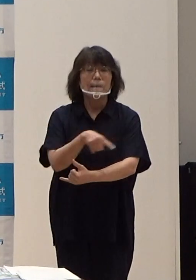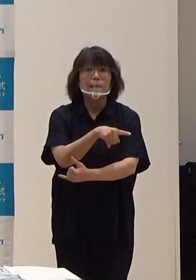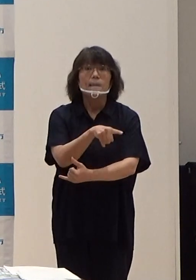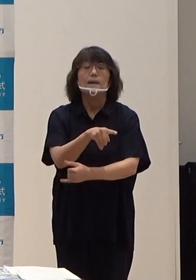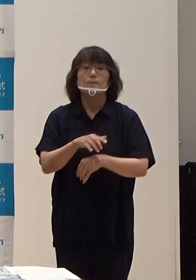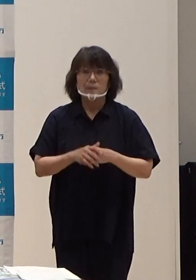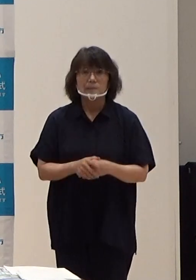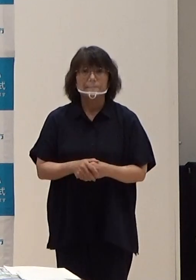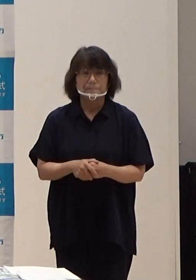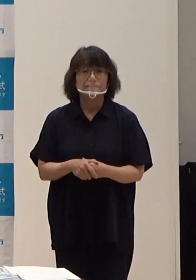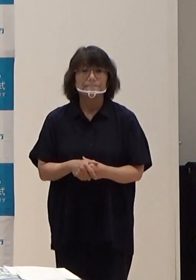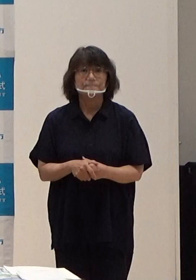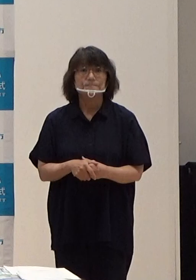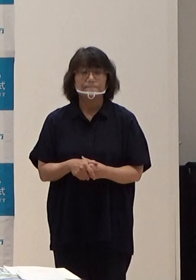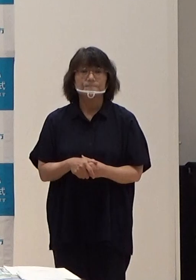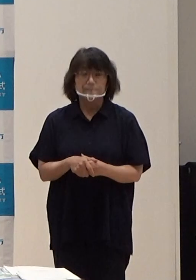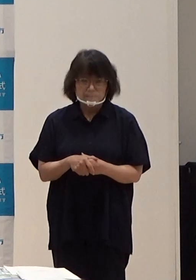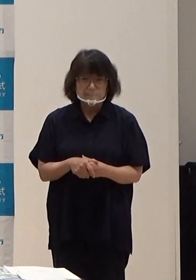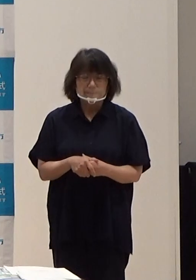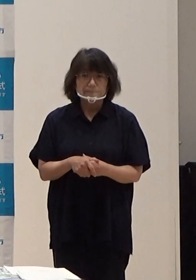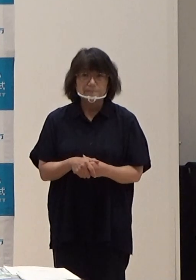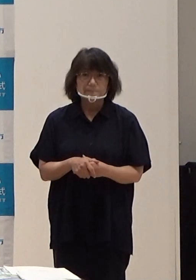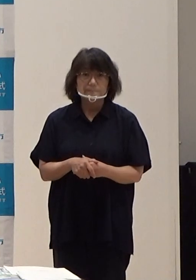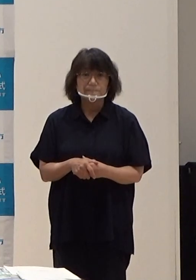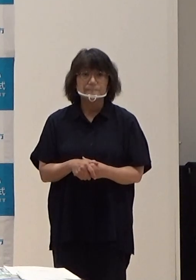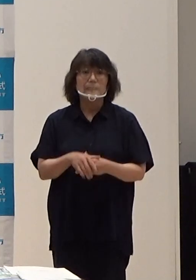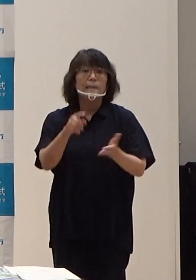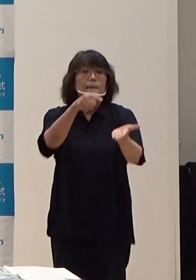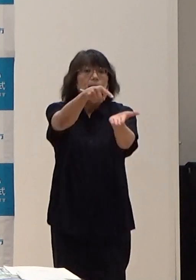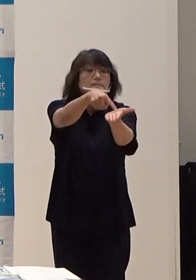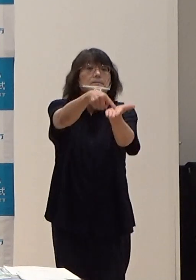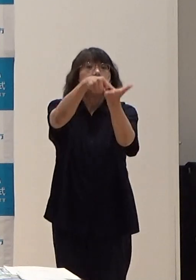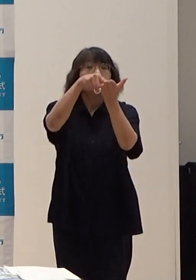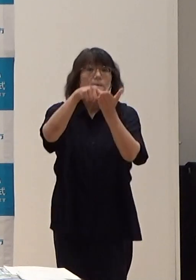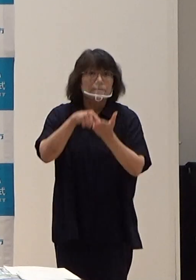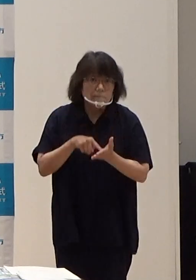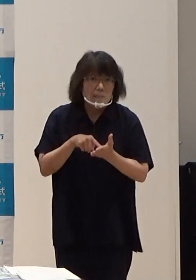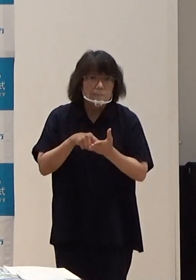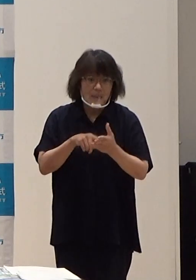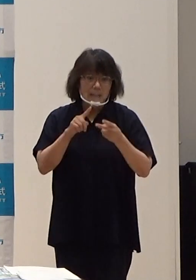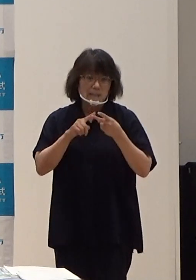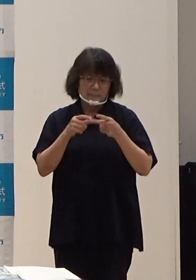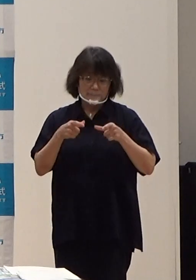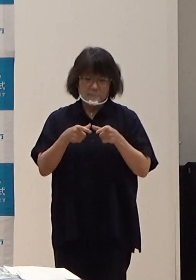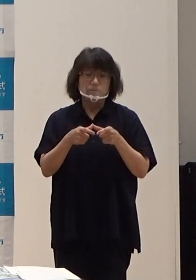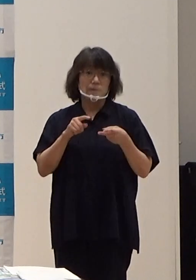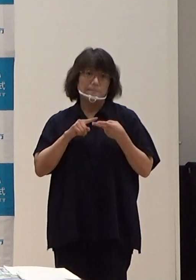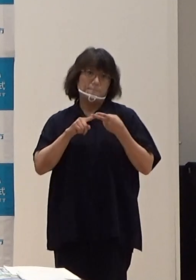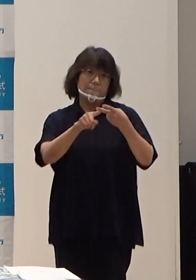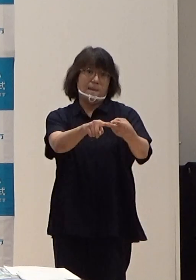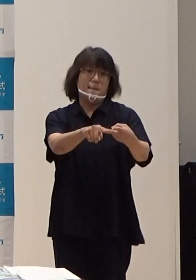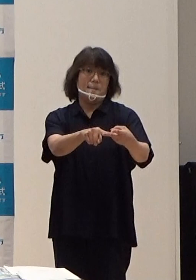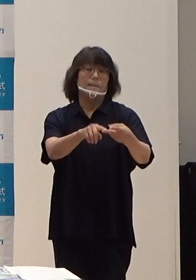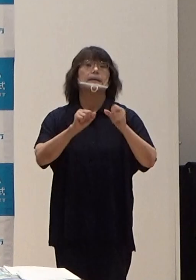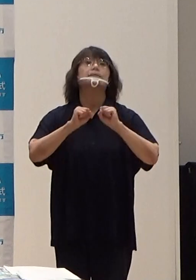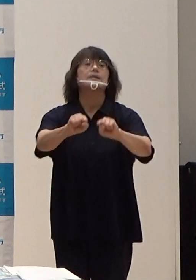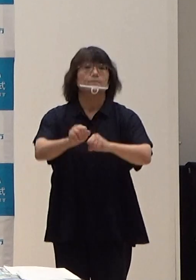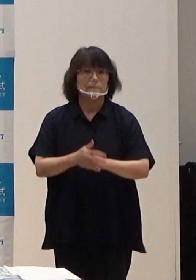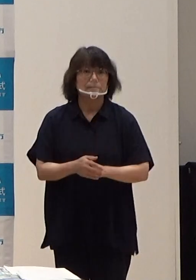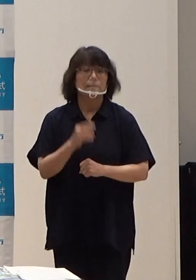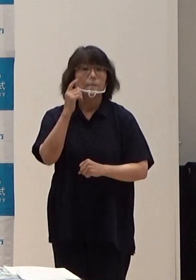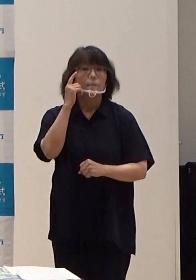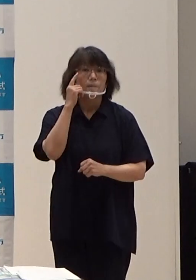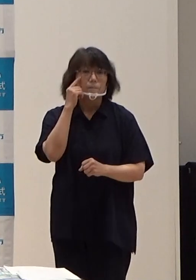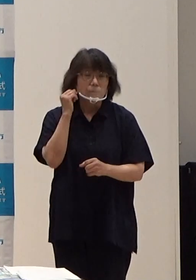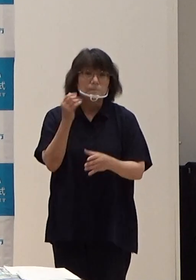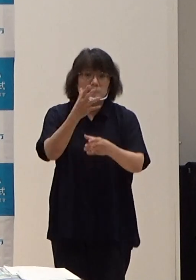申請を受付も発送すること、接種券発行することをしておりますけれども、接種日までに接種券が届かない場合には